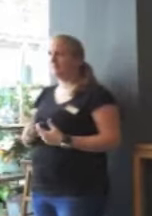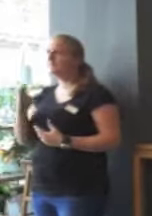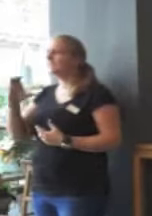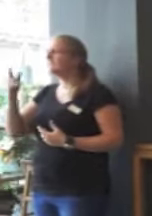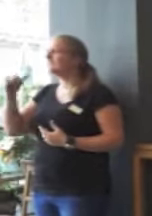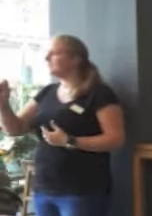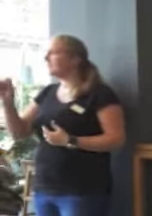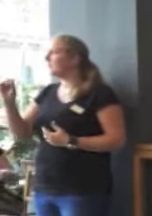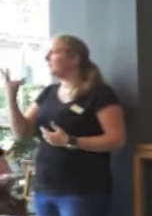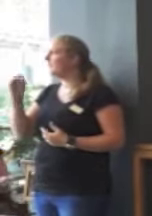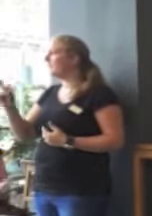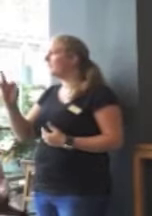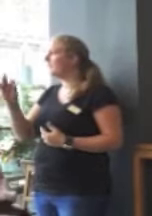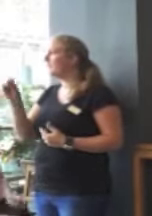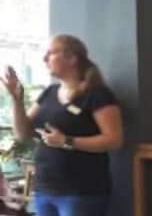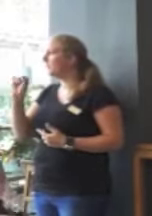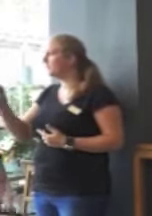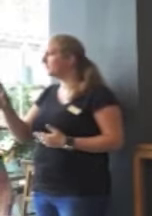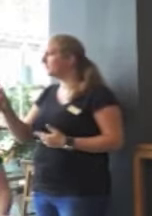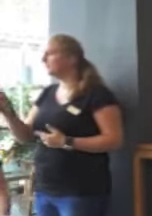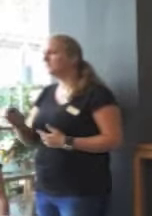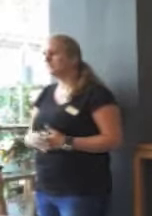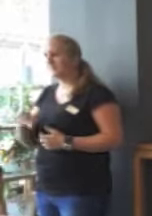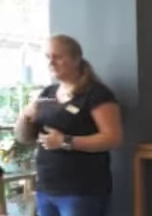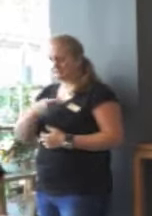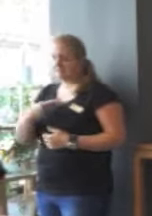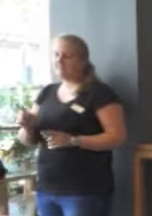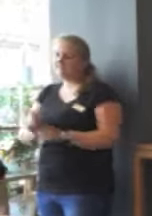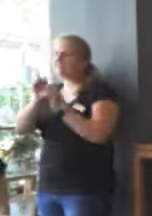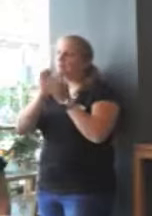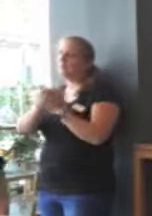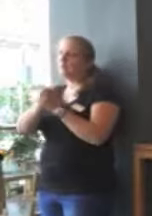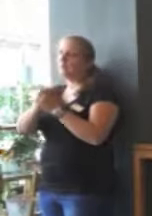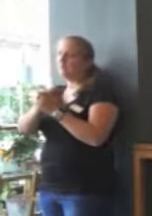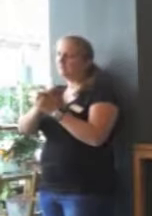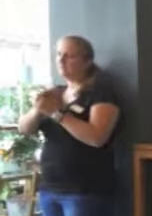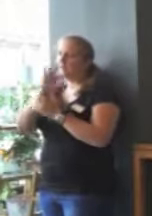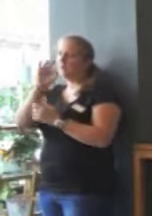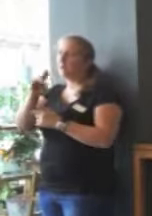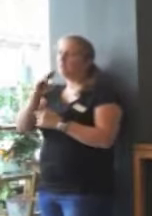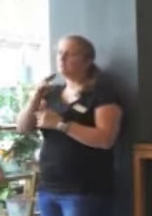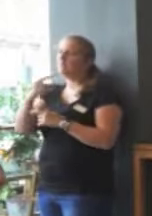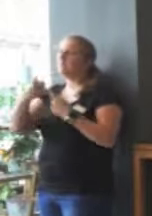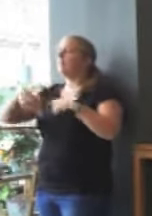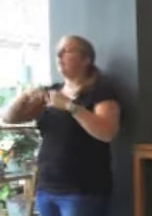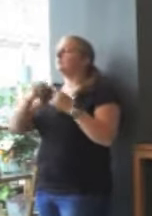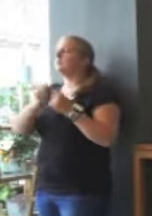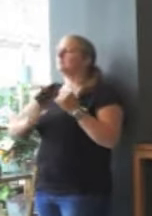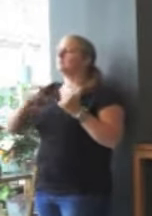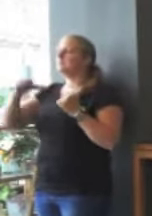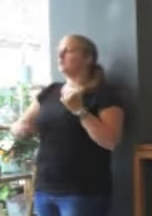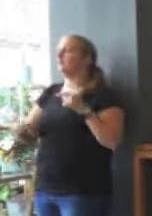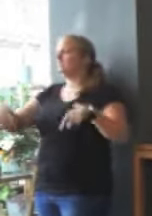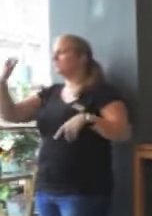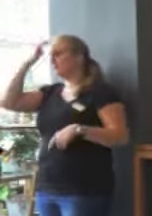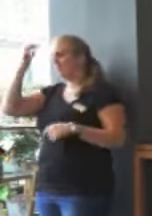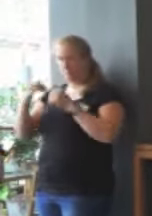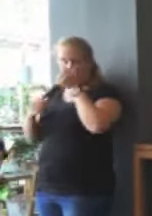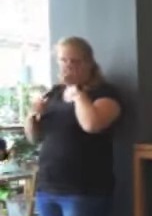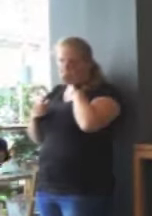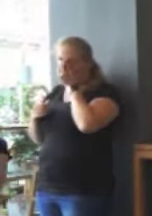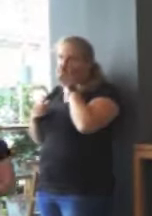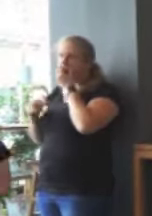Stig och Ulfro. Vi har nästan varit kollegor. Han var länsöverdirektör en kort tid här i Stockholm.